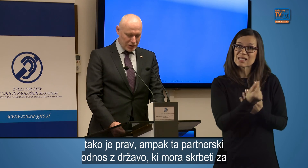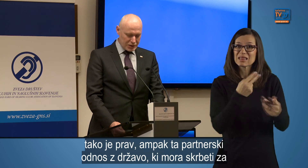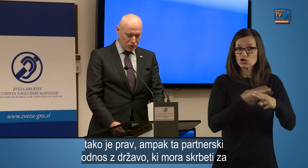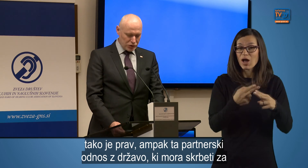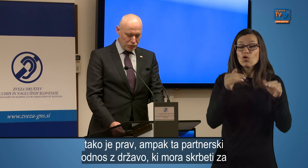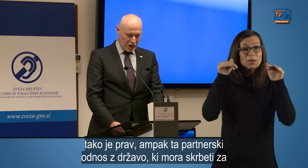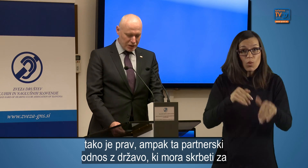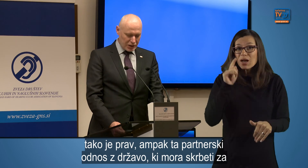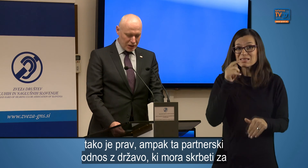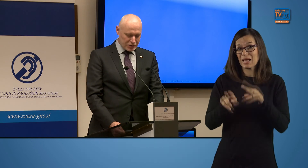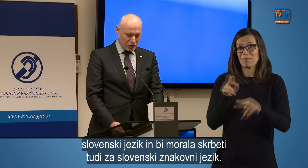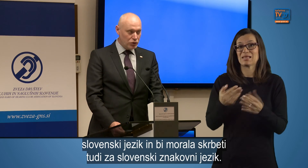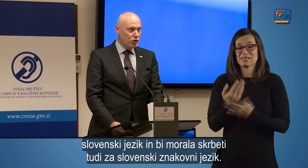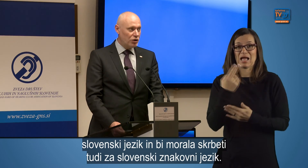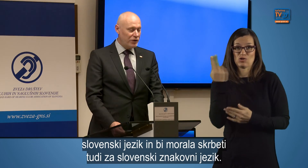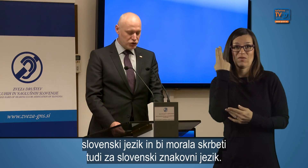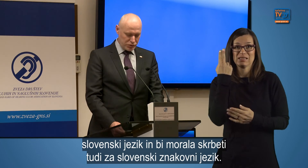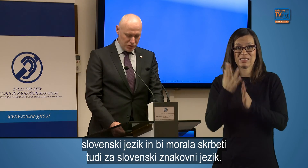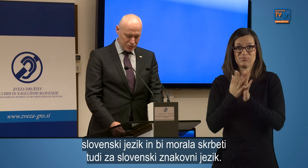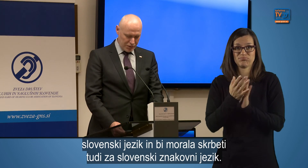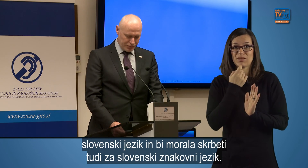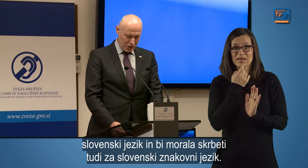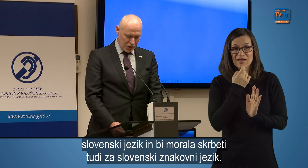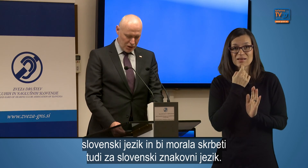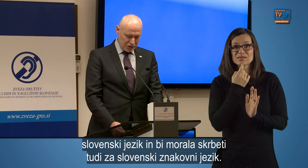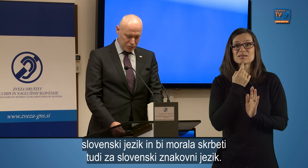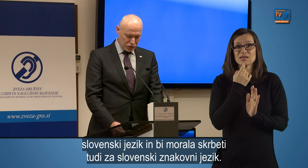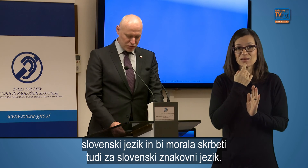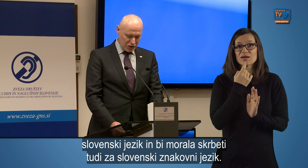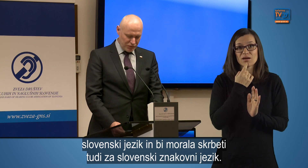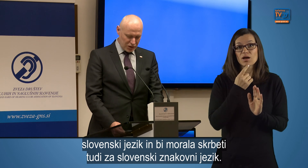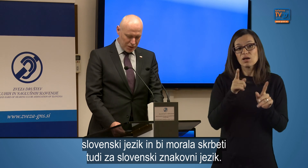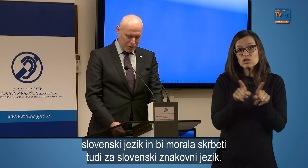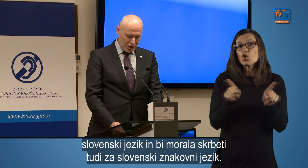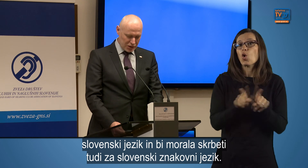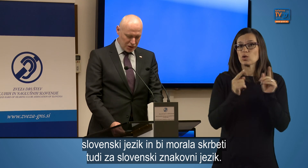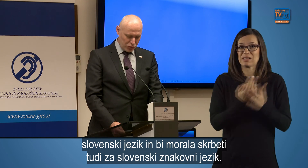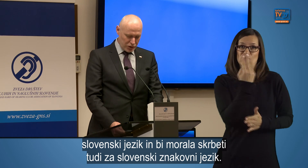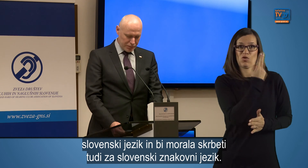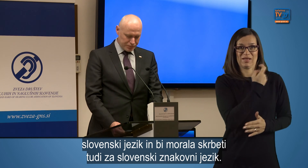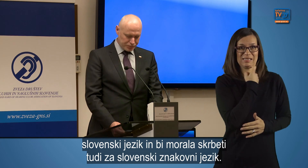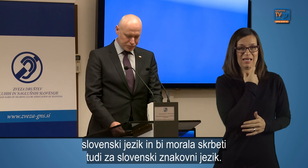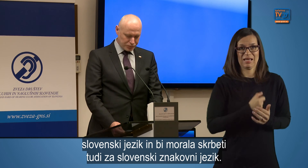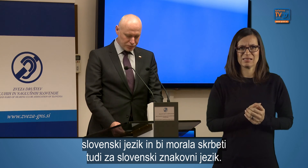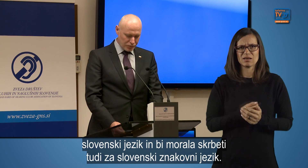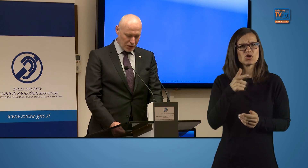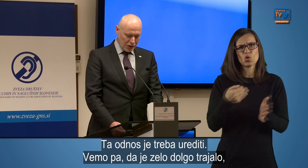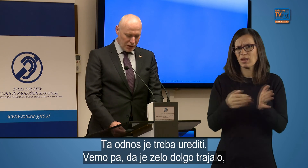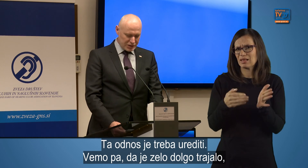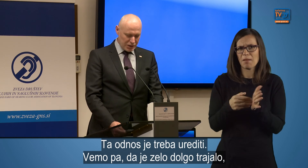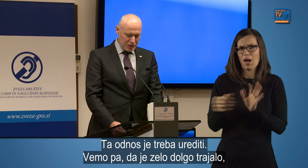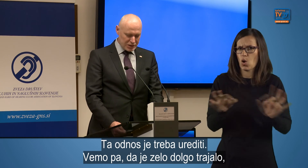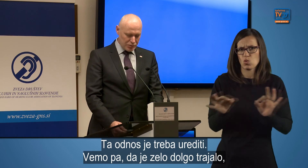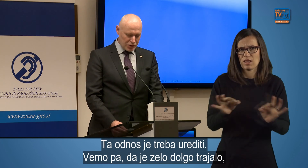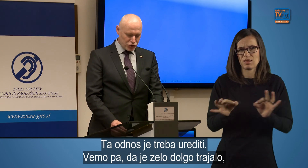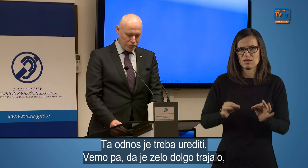ki dejansko mora skrbeti za slovenski jezik, bi morala skrbeti seveda tudi za slovenski znakovni jezik, ampak tukaj je ta odnos